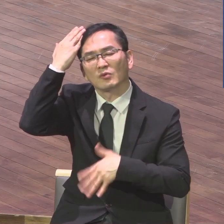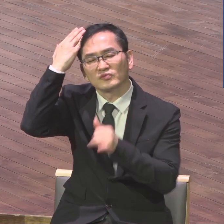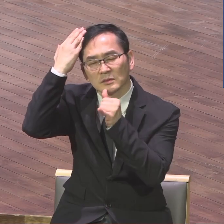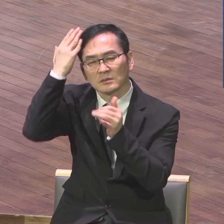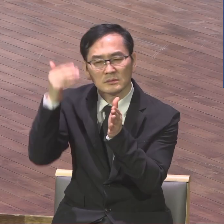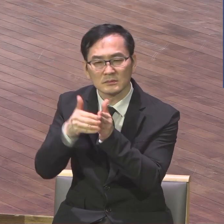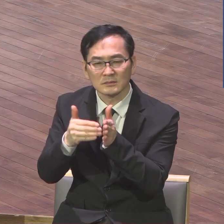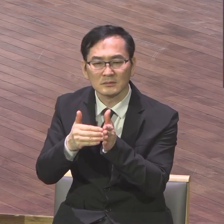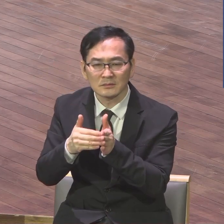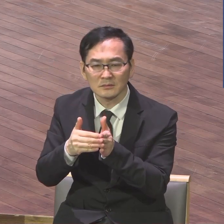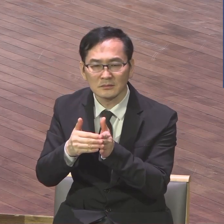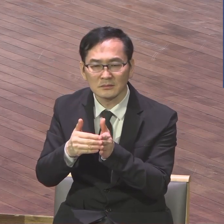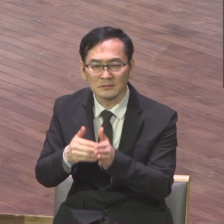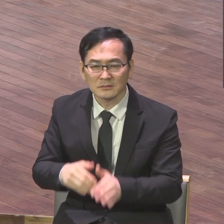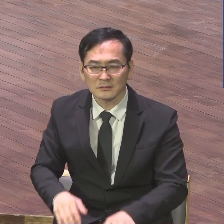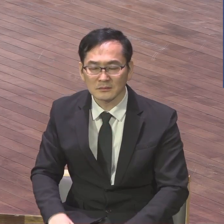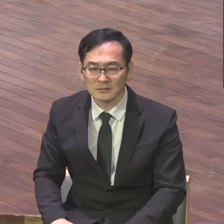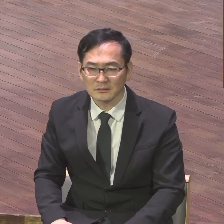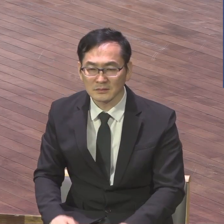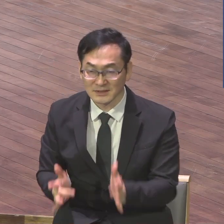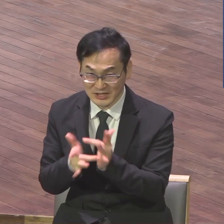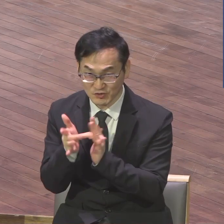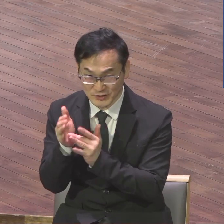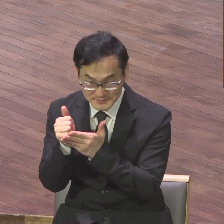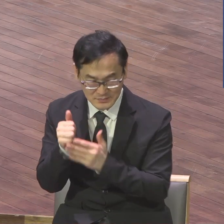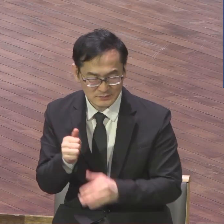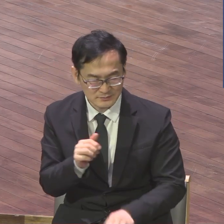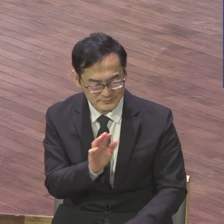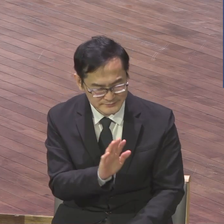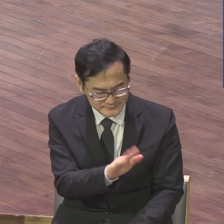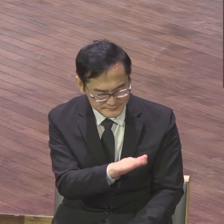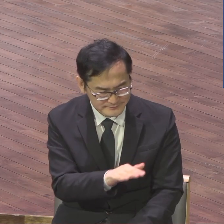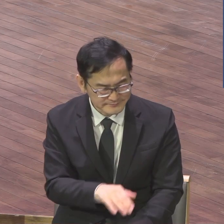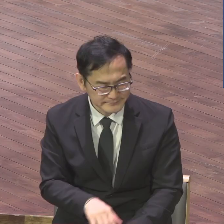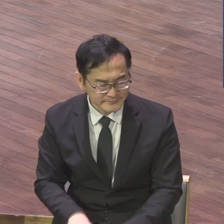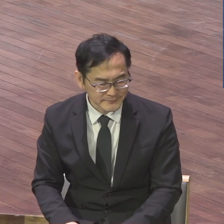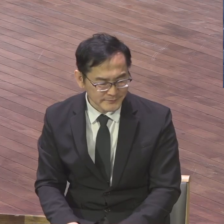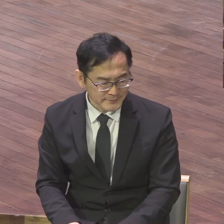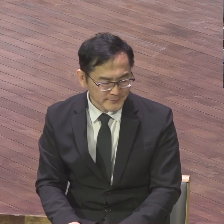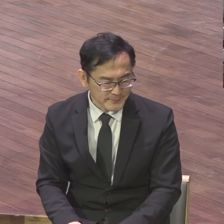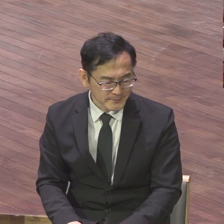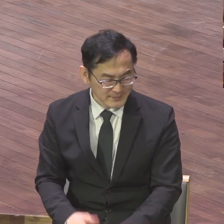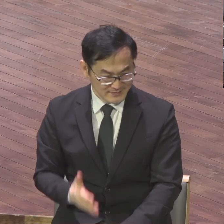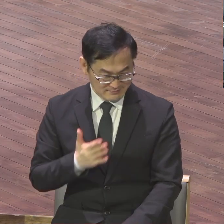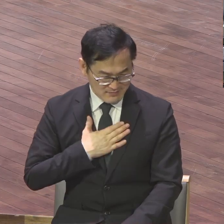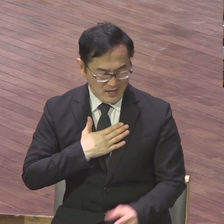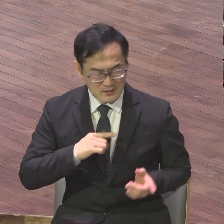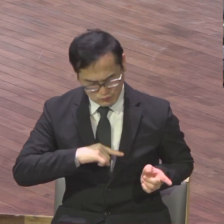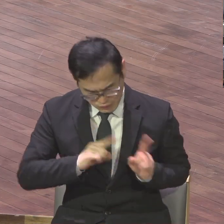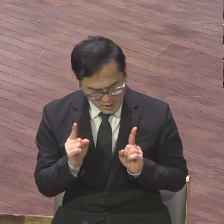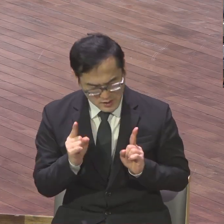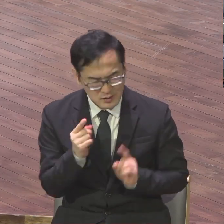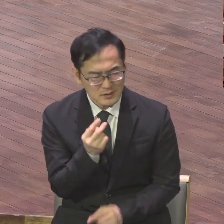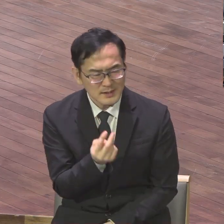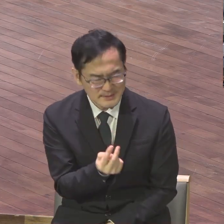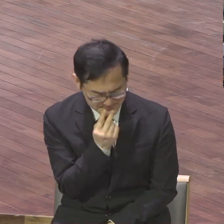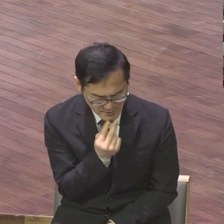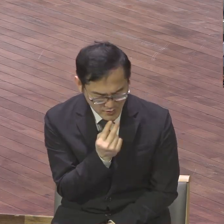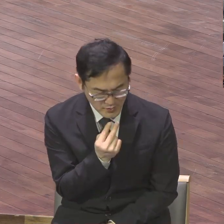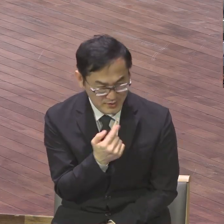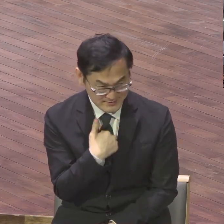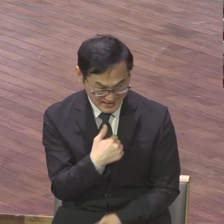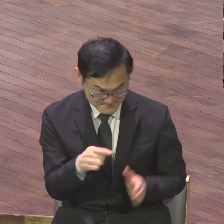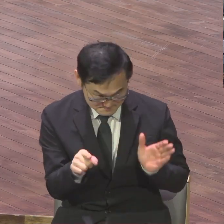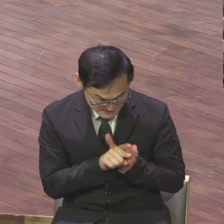마르다에게 근원적인 해답을 주시는데 25절입니다. 예수께서 이르시되 나는 부활이요 생명이니 나를